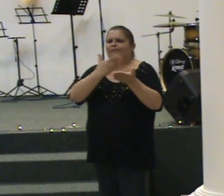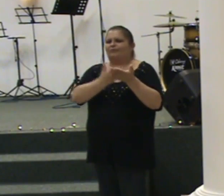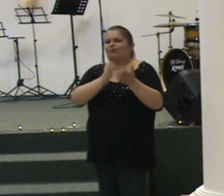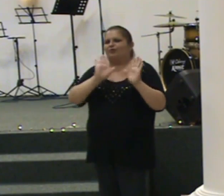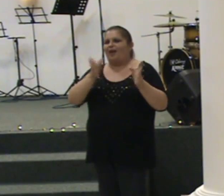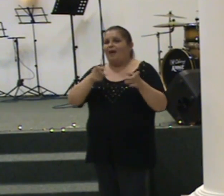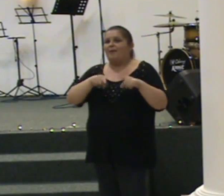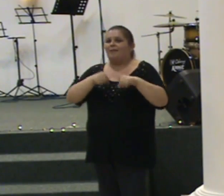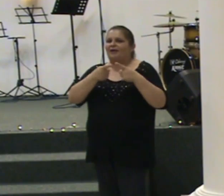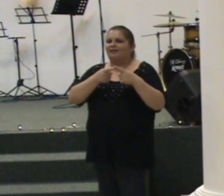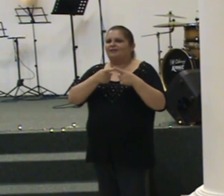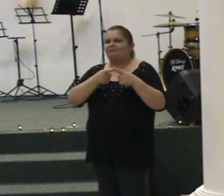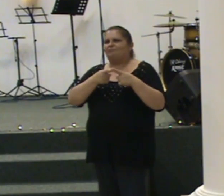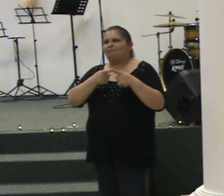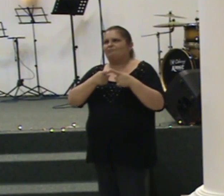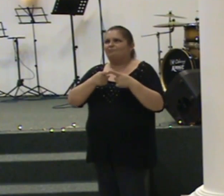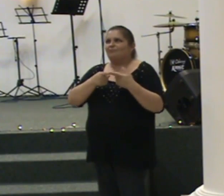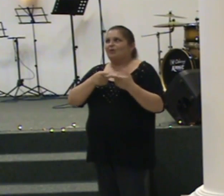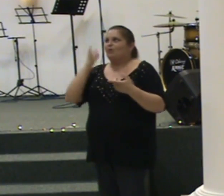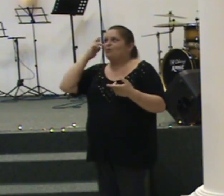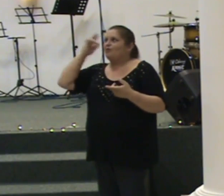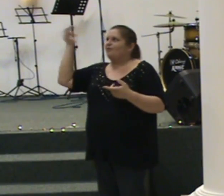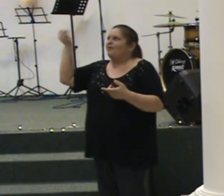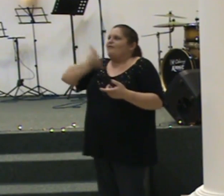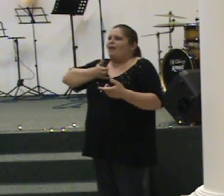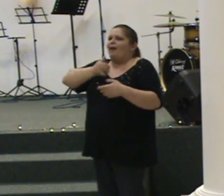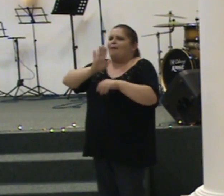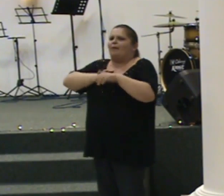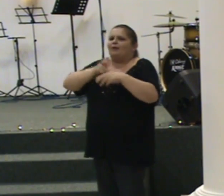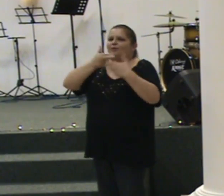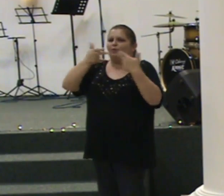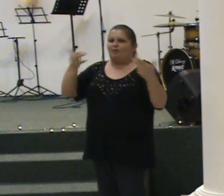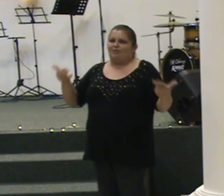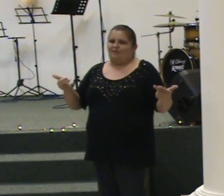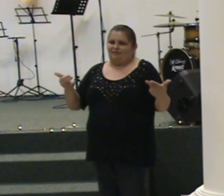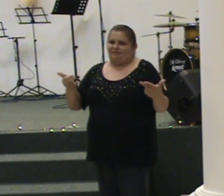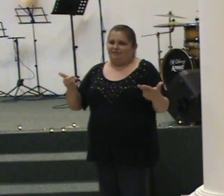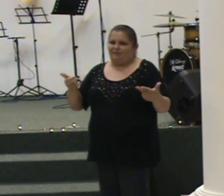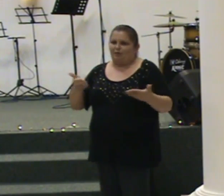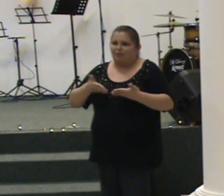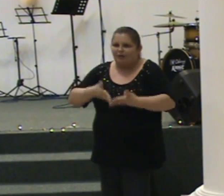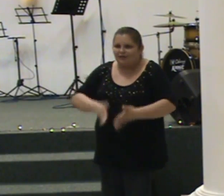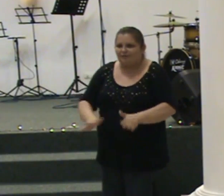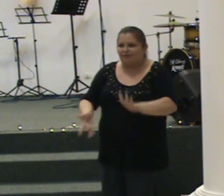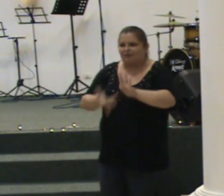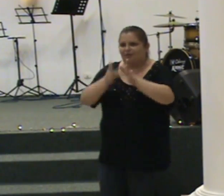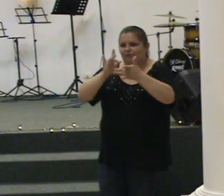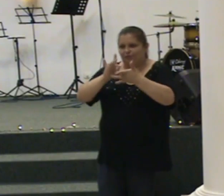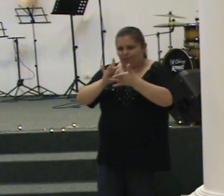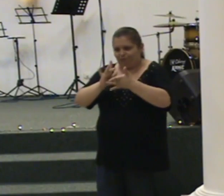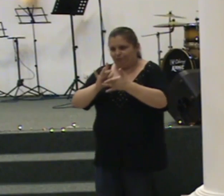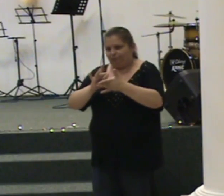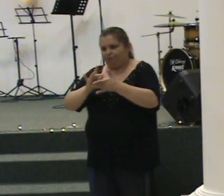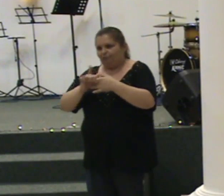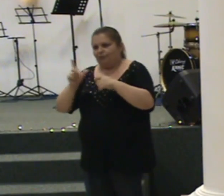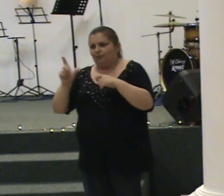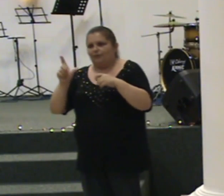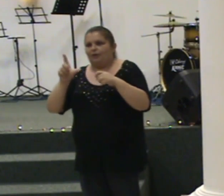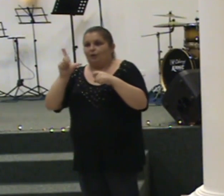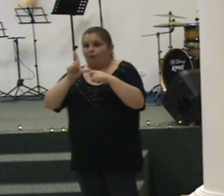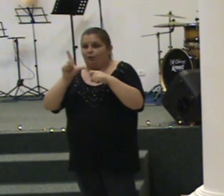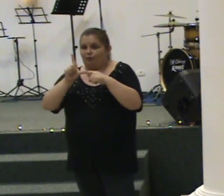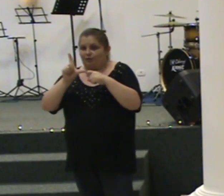o que o Senhor tem para falar ainda para nós, do nascimento de Jesus, que está lá no livro de Lucas 1,